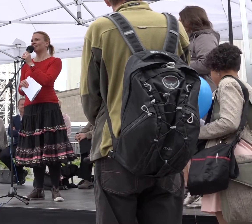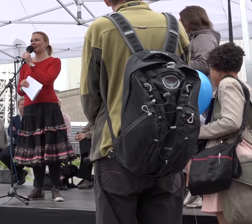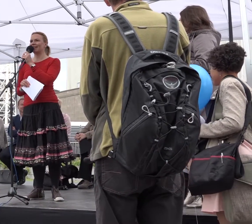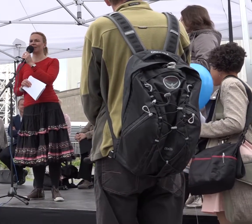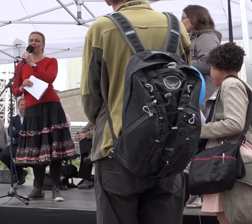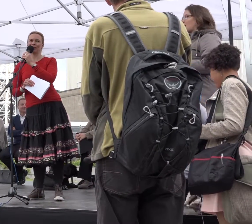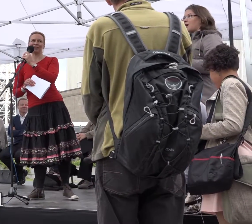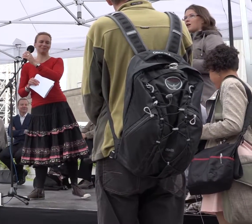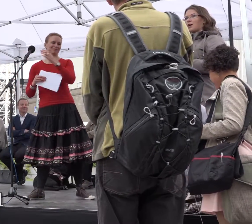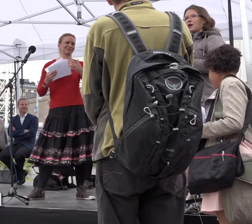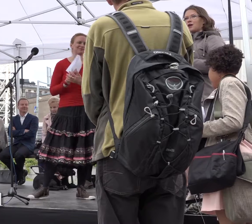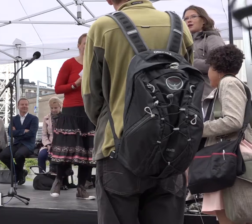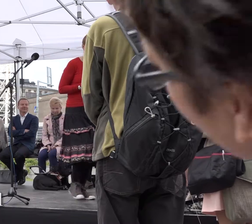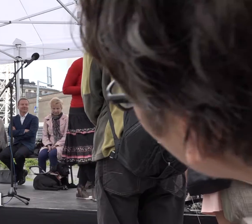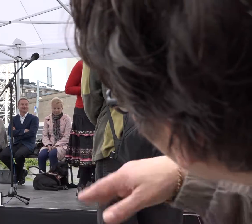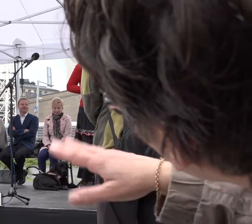Hanna Grandell, ole hyvä.